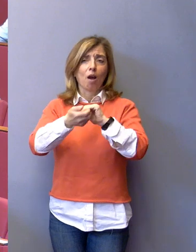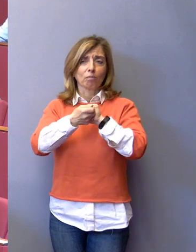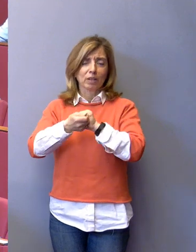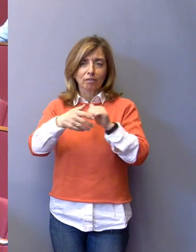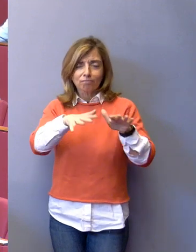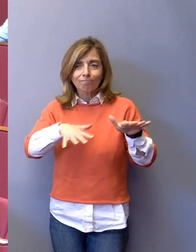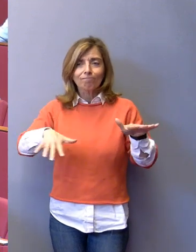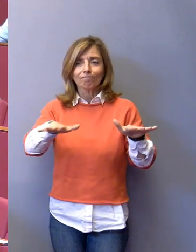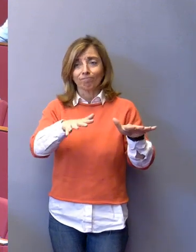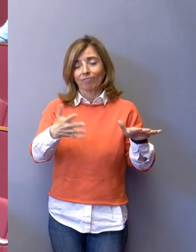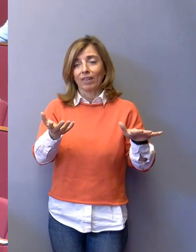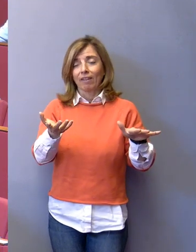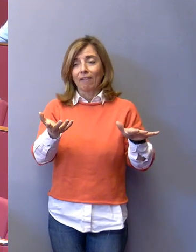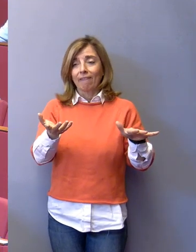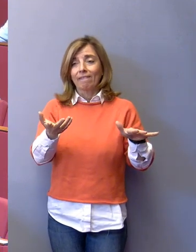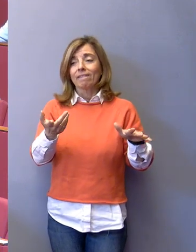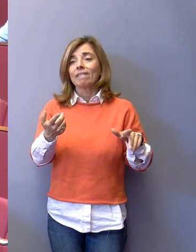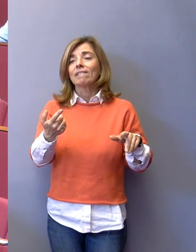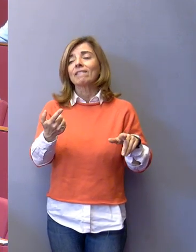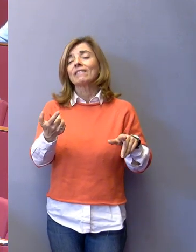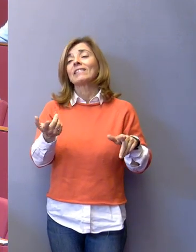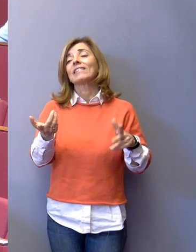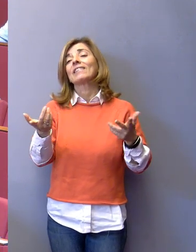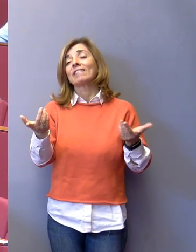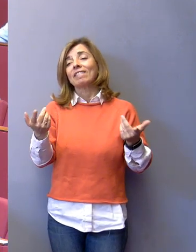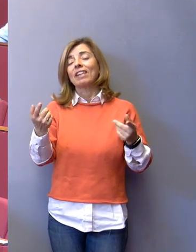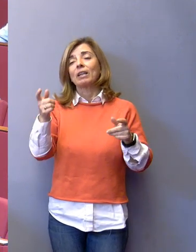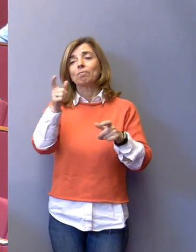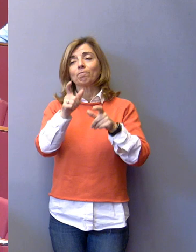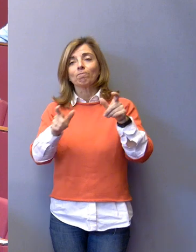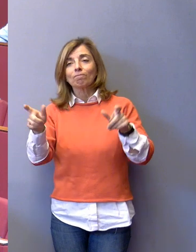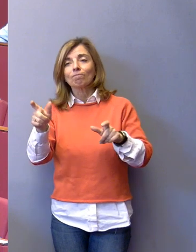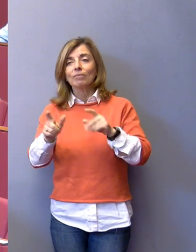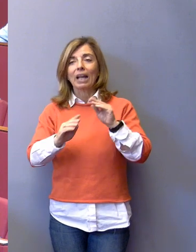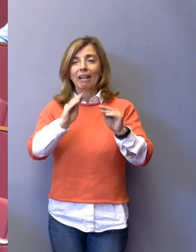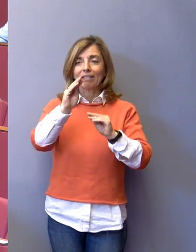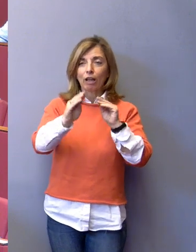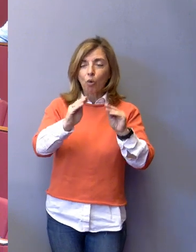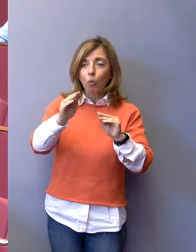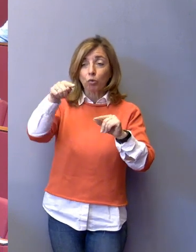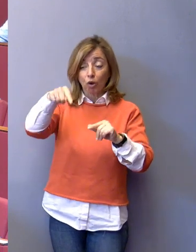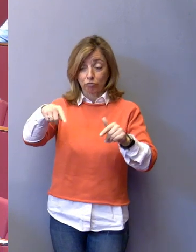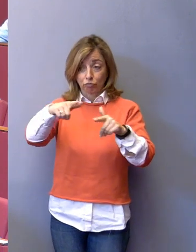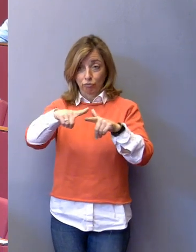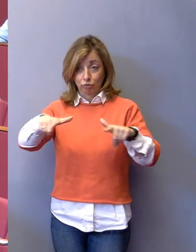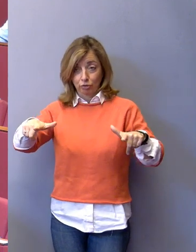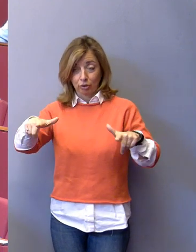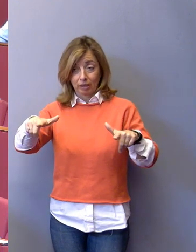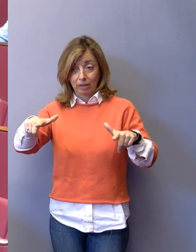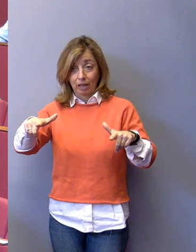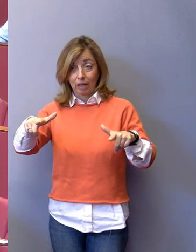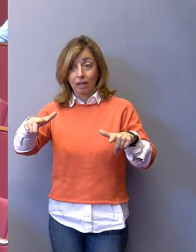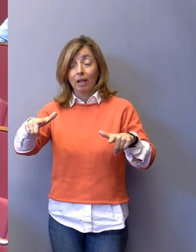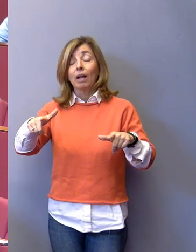insomma gli uditori che devono esserci gli interlocutori che devono esserci nella nostra città e che devono poter